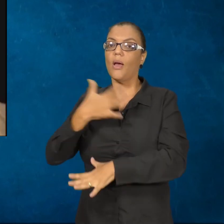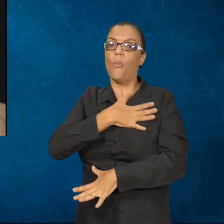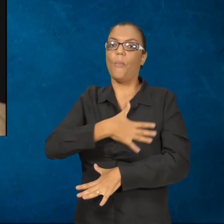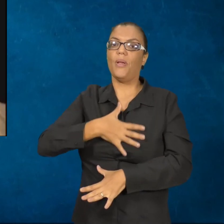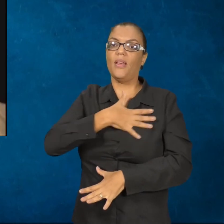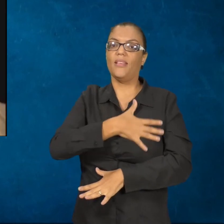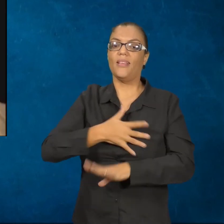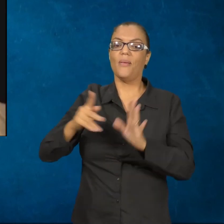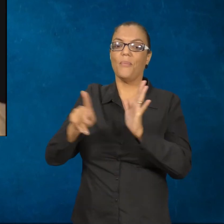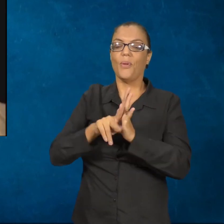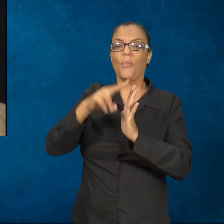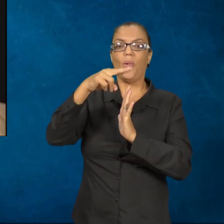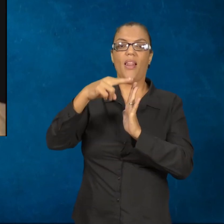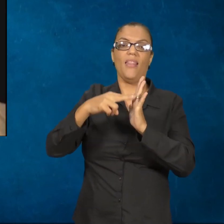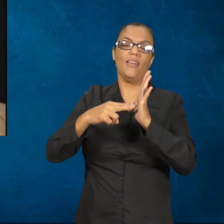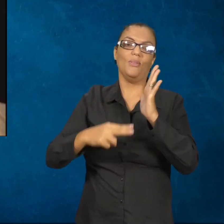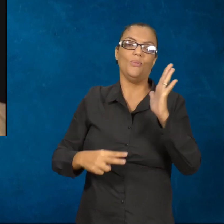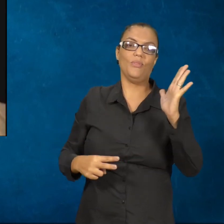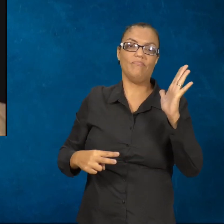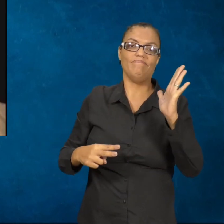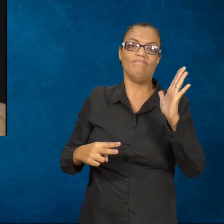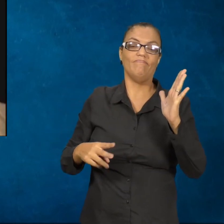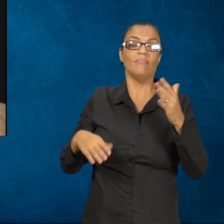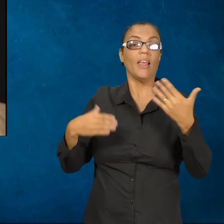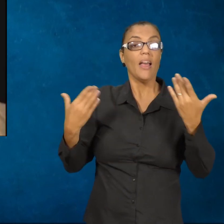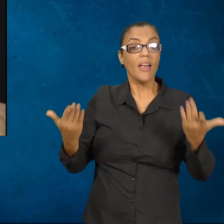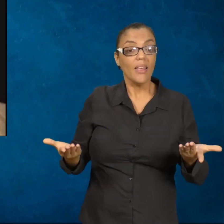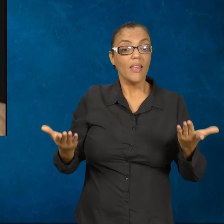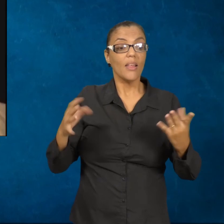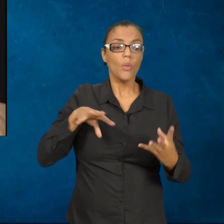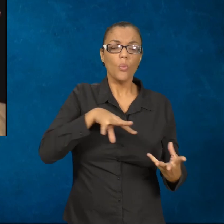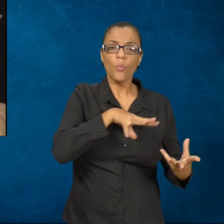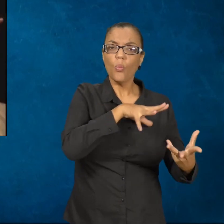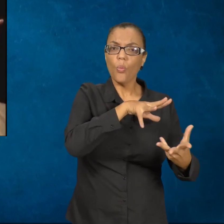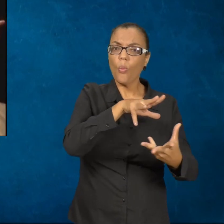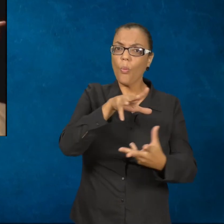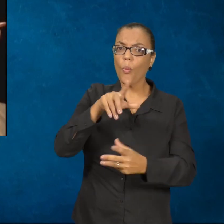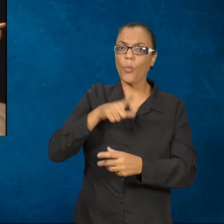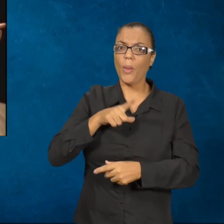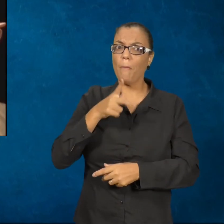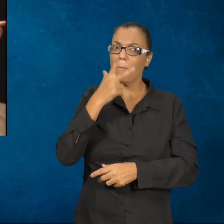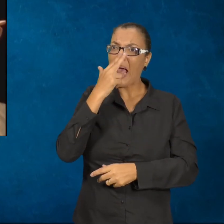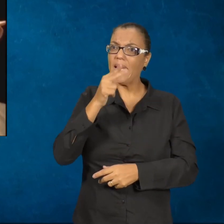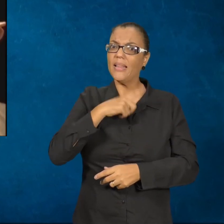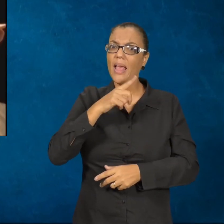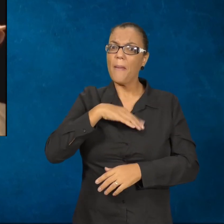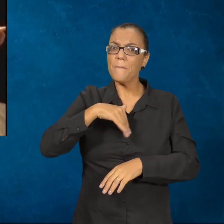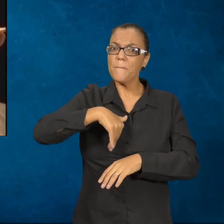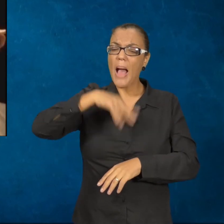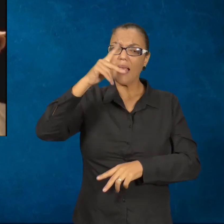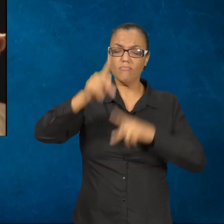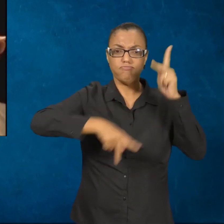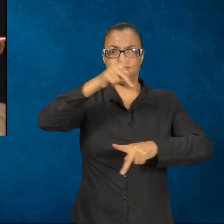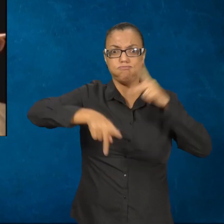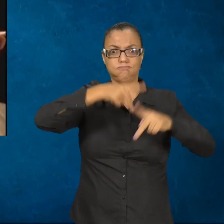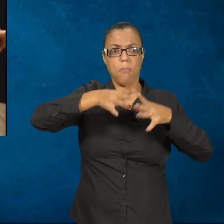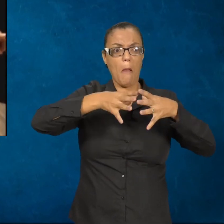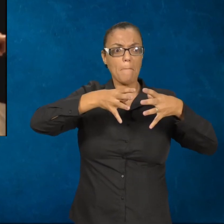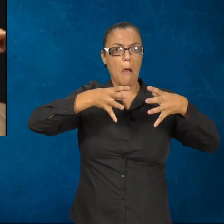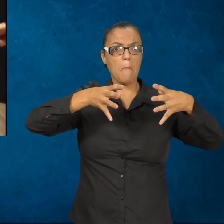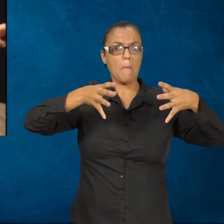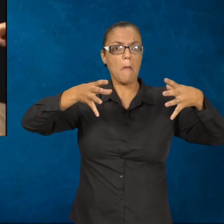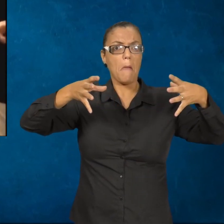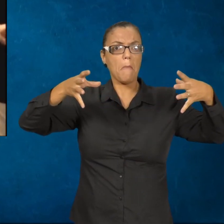pela leitura. Aí, no mundo que tem cada vez mais gente e cada vez